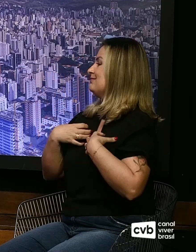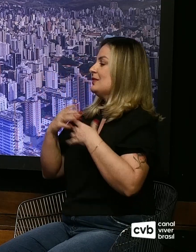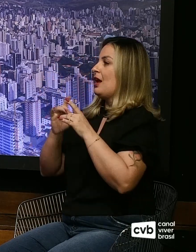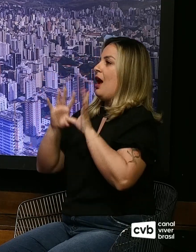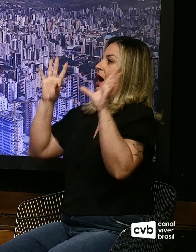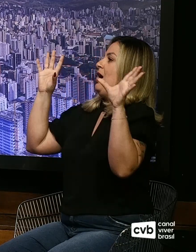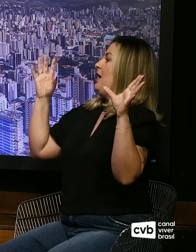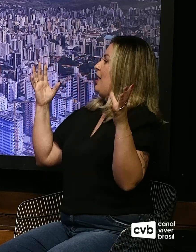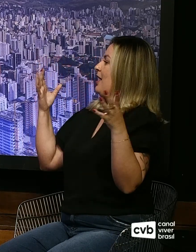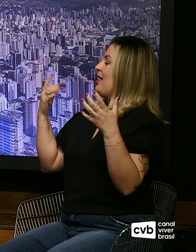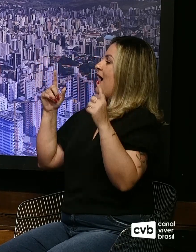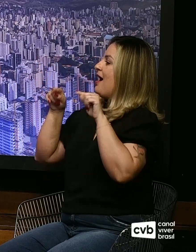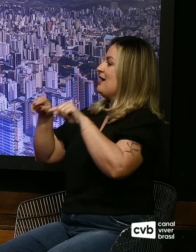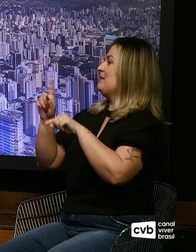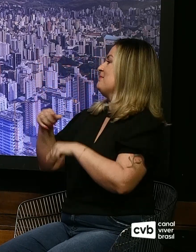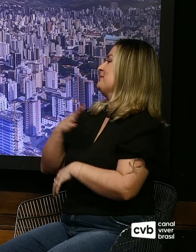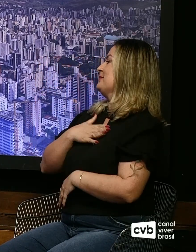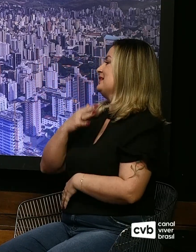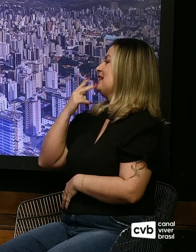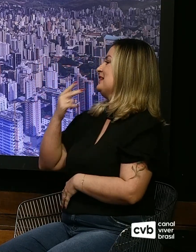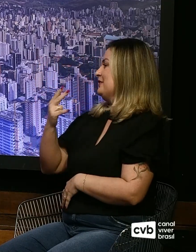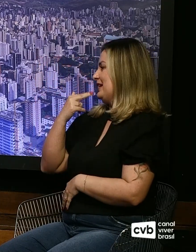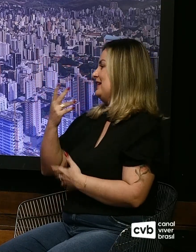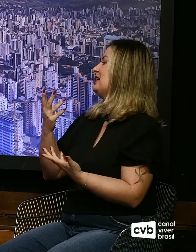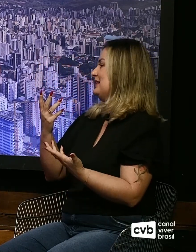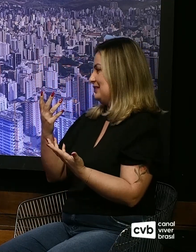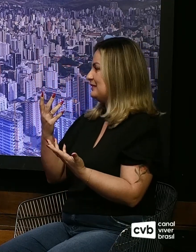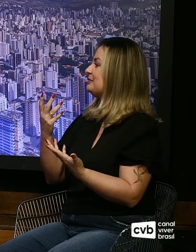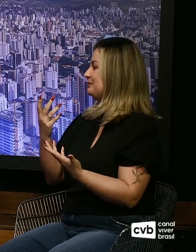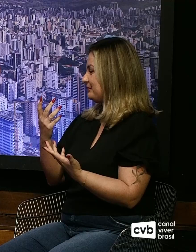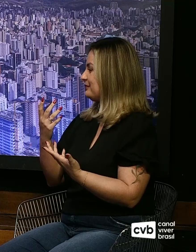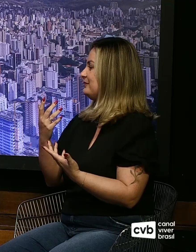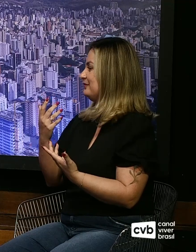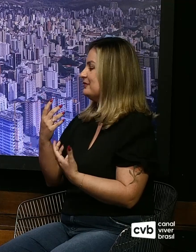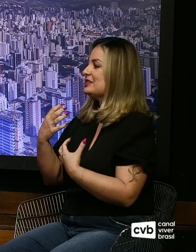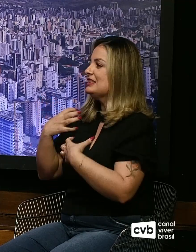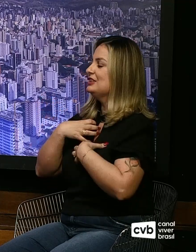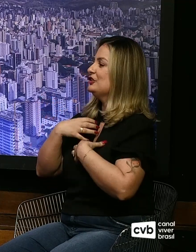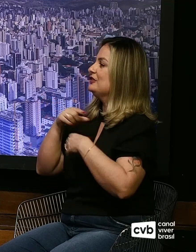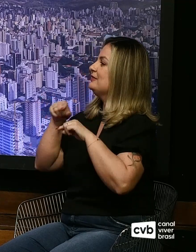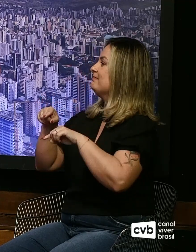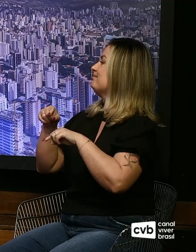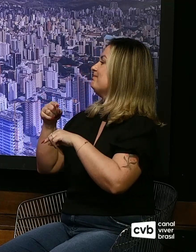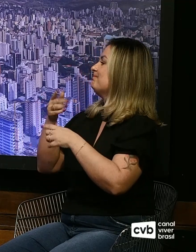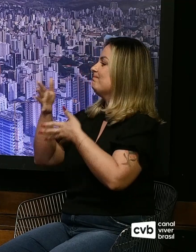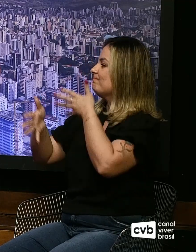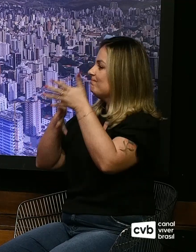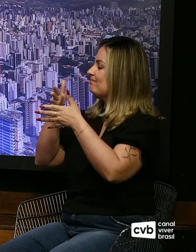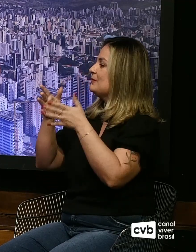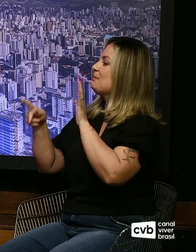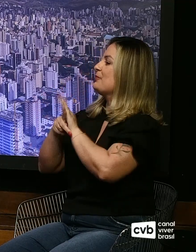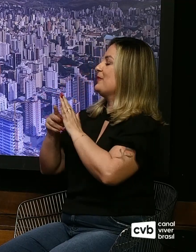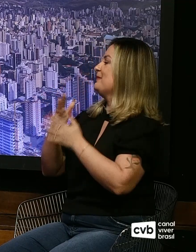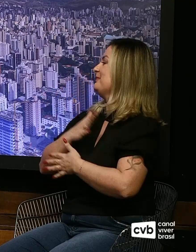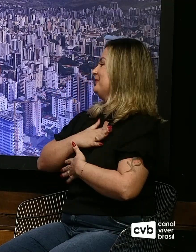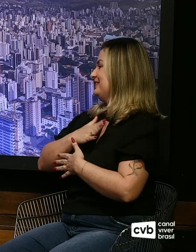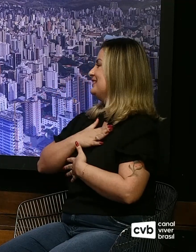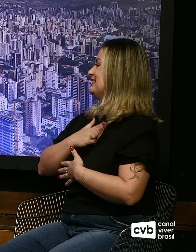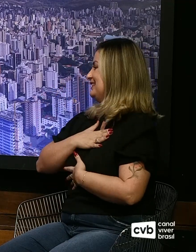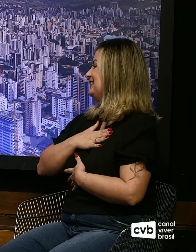relaxei, assim, eu me libertei, eu me senti muito confortável, e hoje eu posso dizer que é a minha língua, que